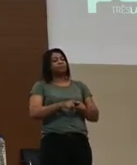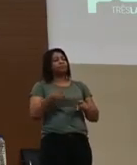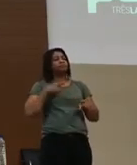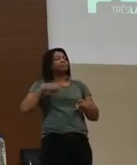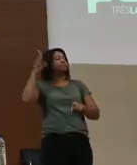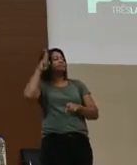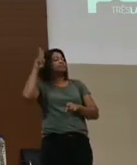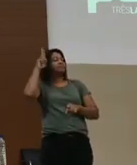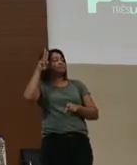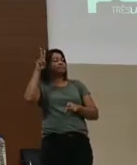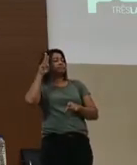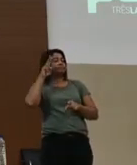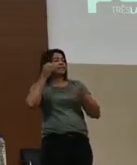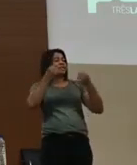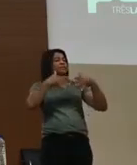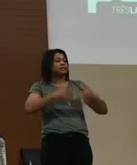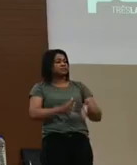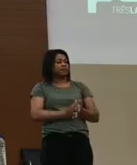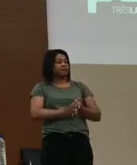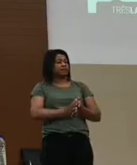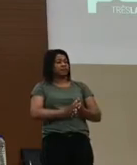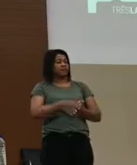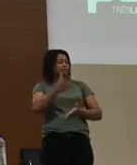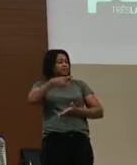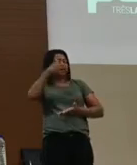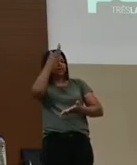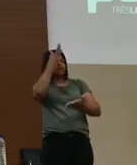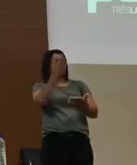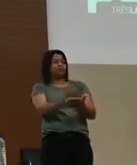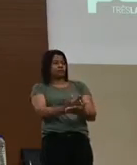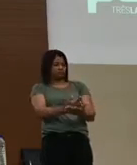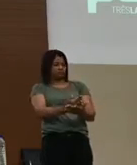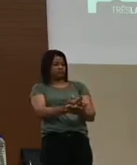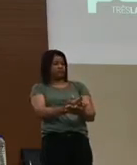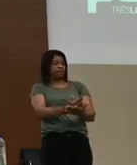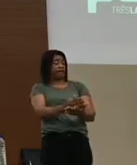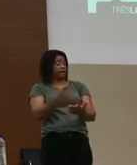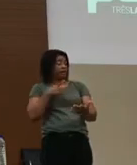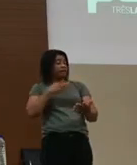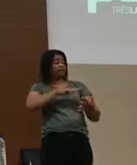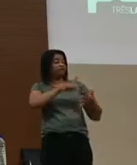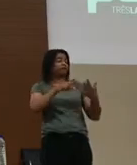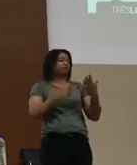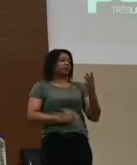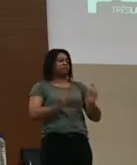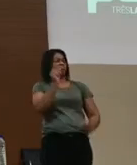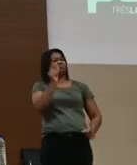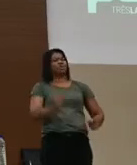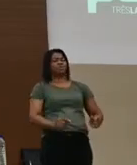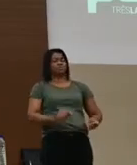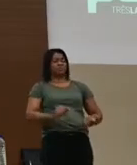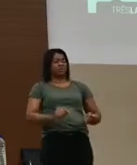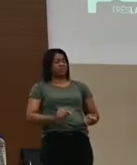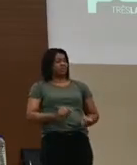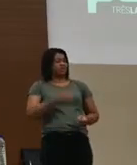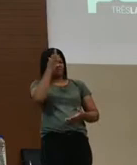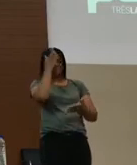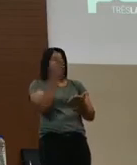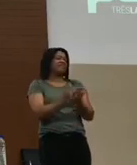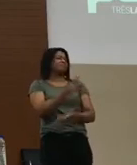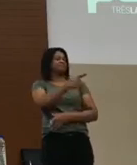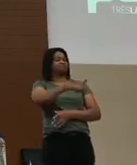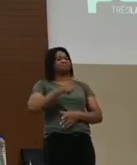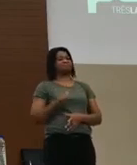históricos do ateísmo, você vai ver que a maioria desses homens que se tornam ateus ou se tornaram ateus,